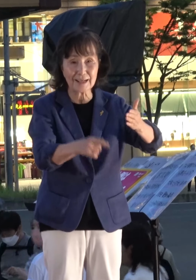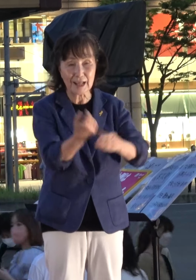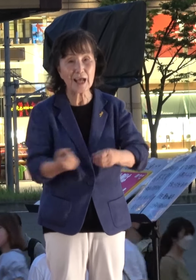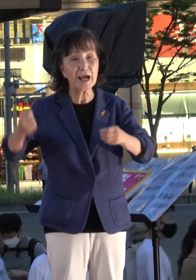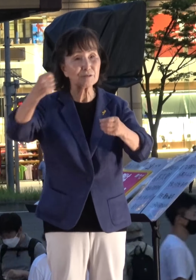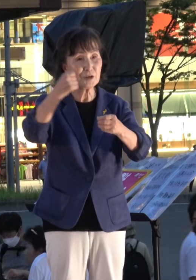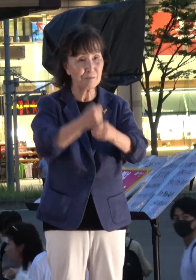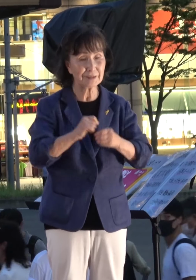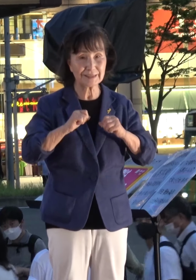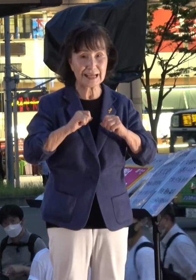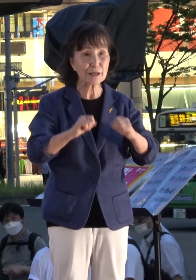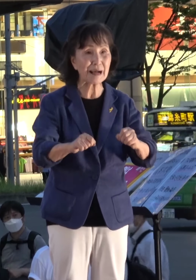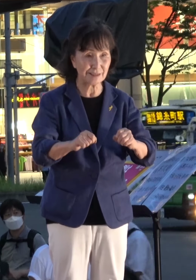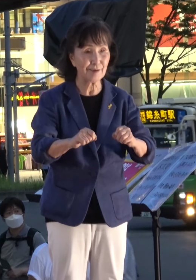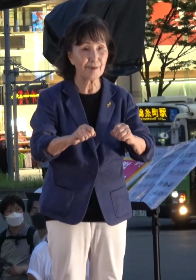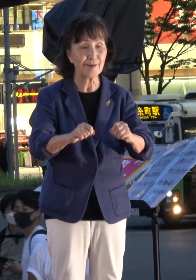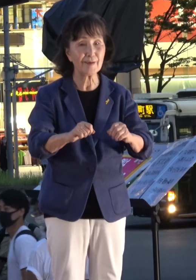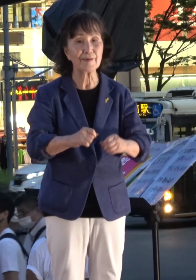ましょう。